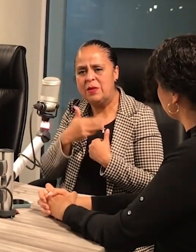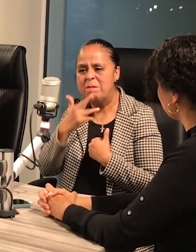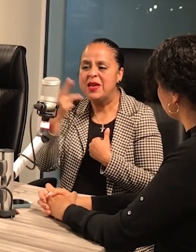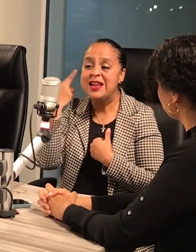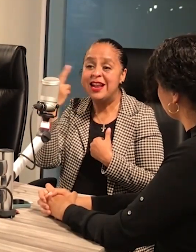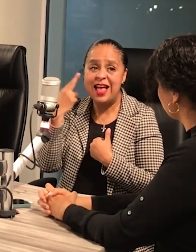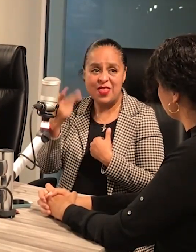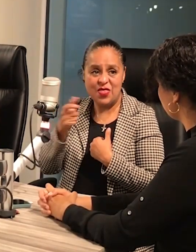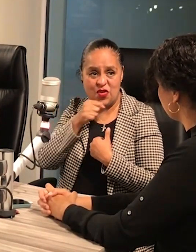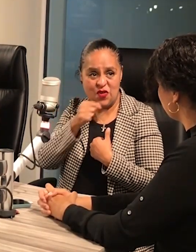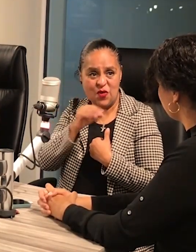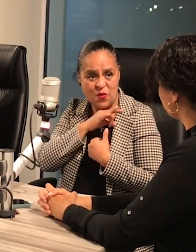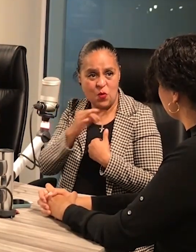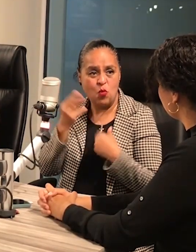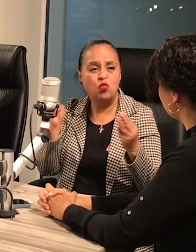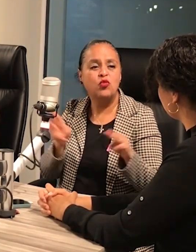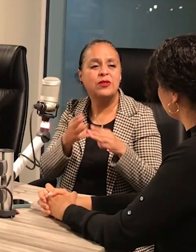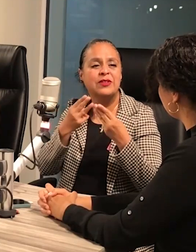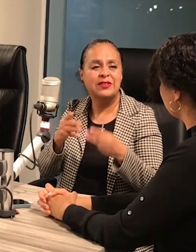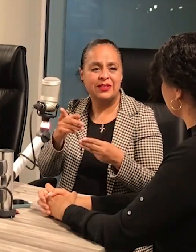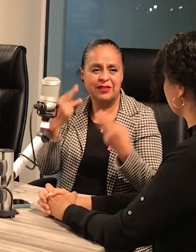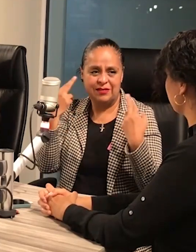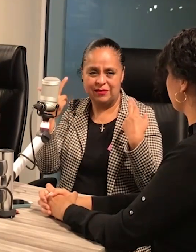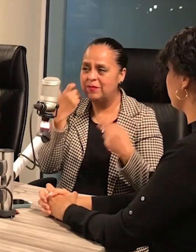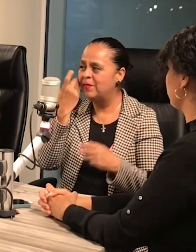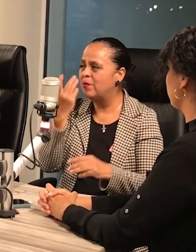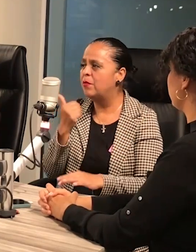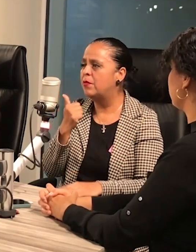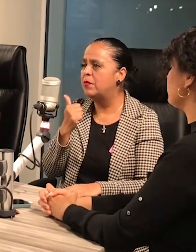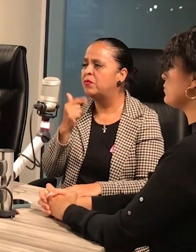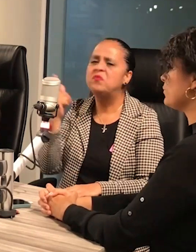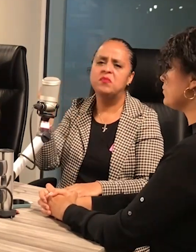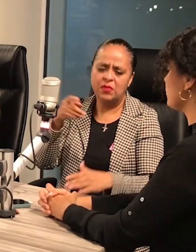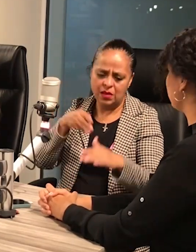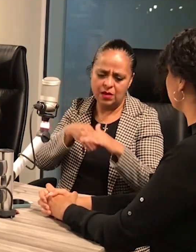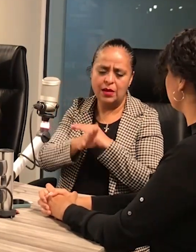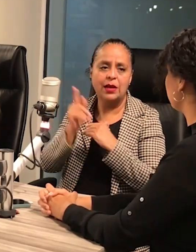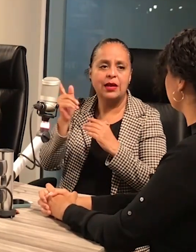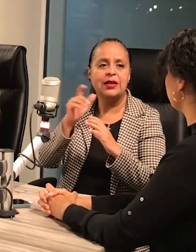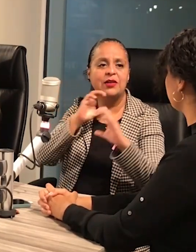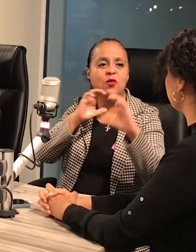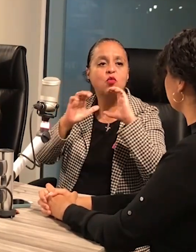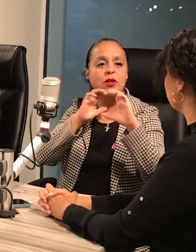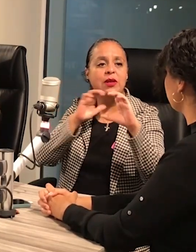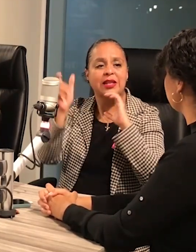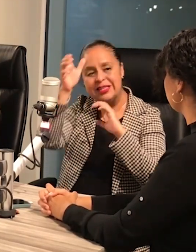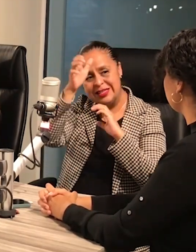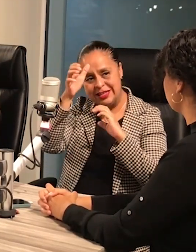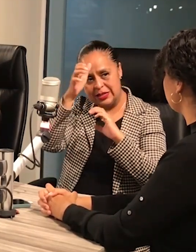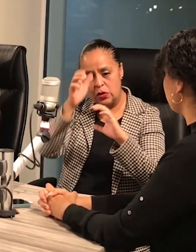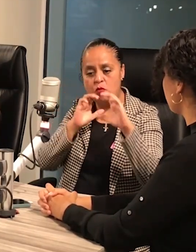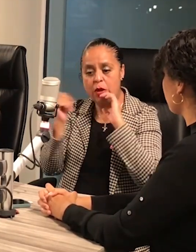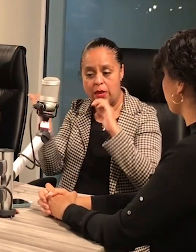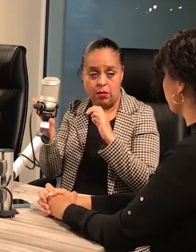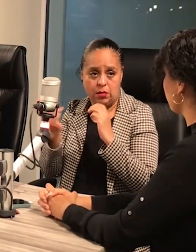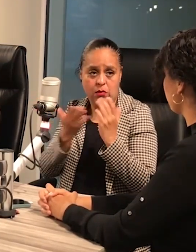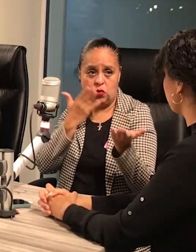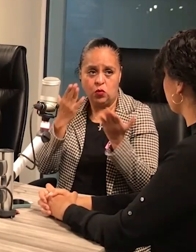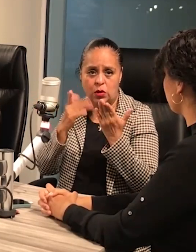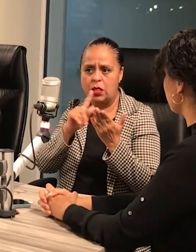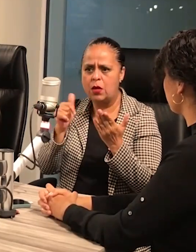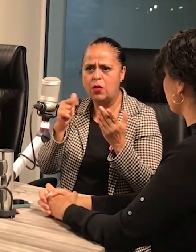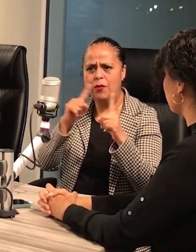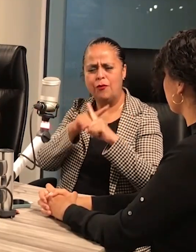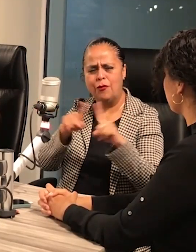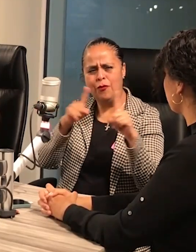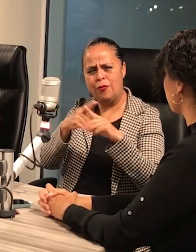radio musical, ¿no? Y por ello entré a estudiar ciencias de la comunicación. Y de ahí, bueno, vinieron una diversidad